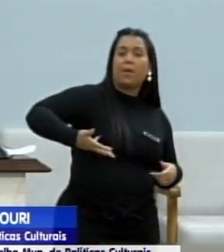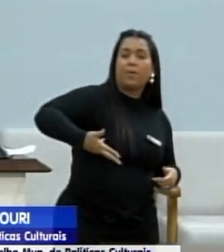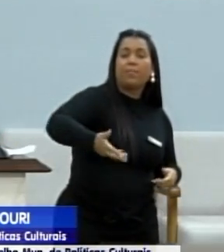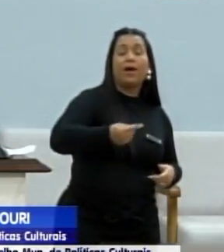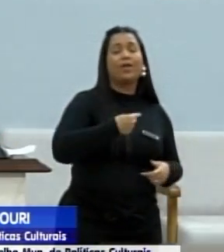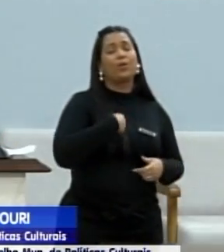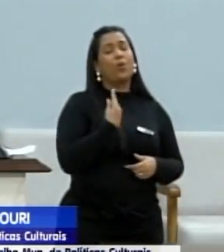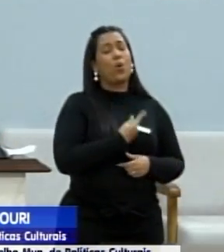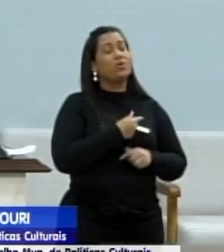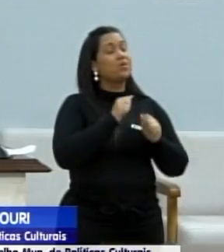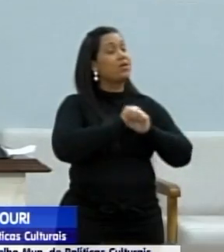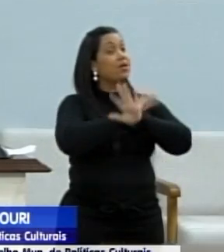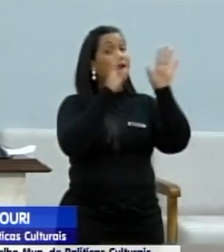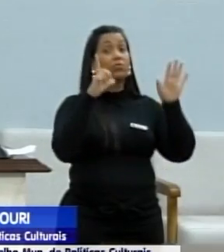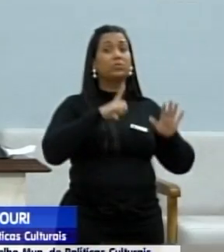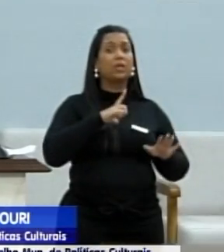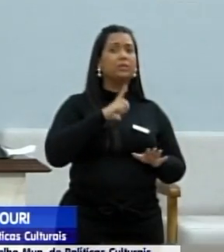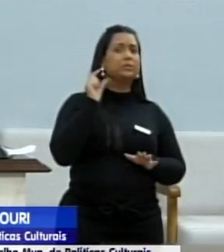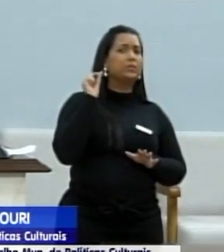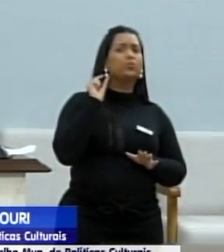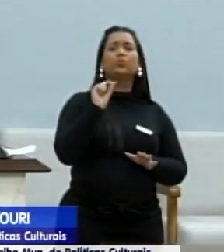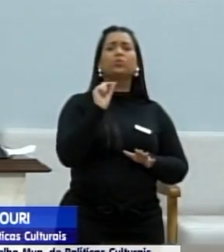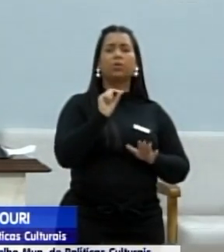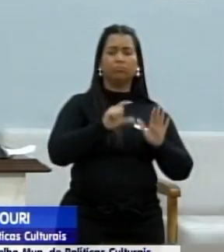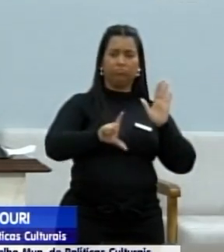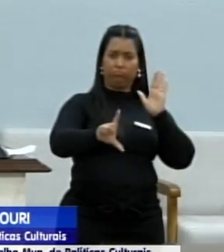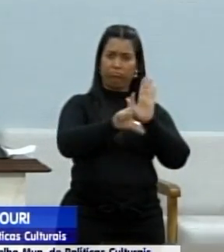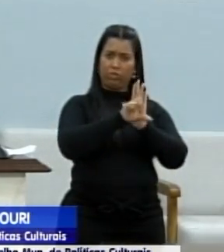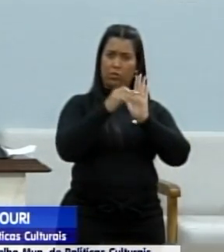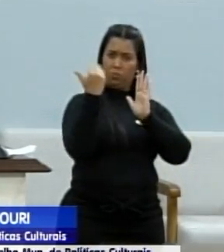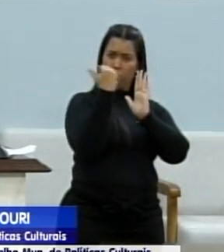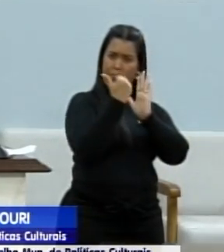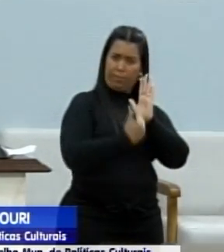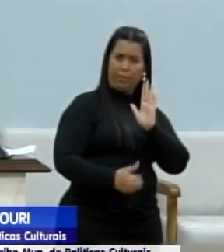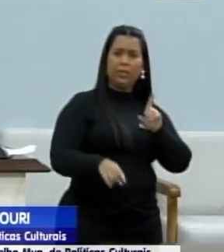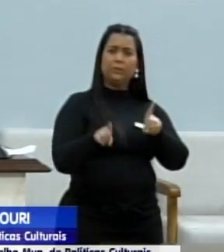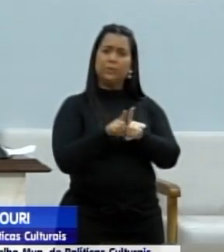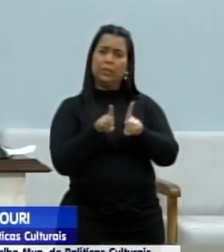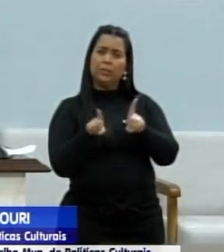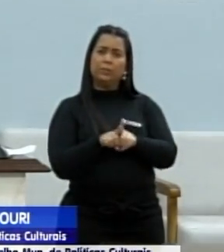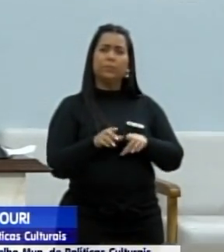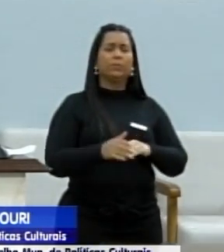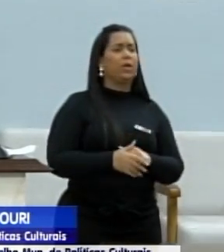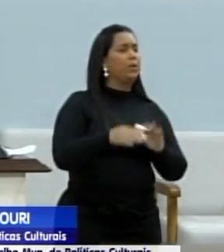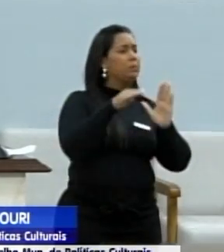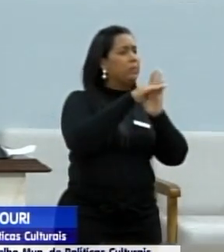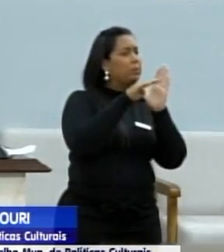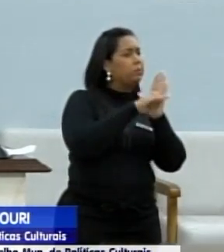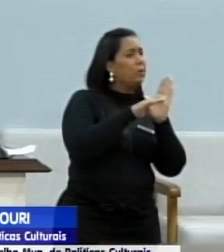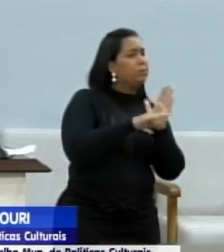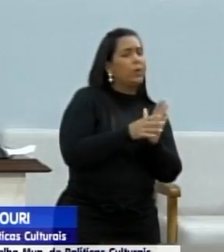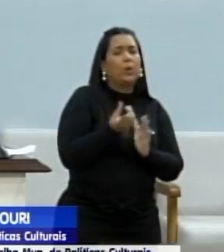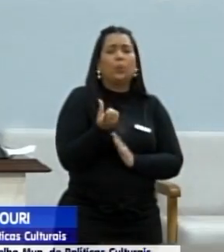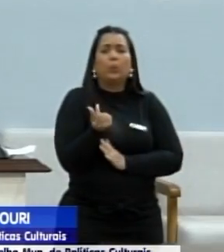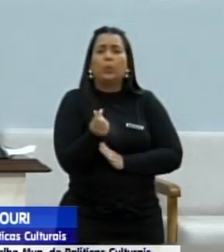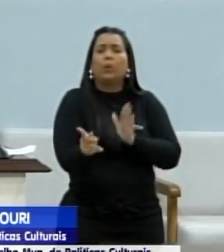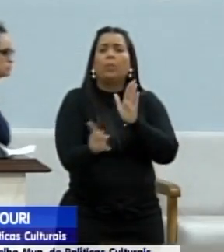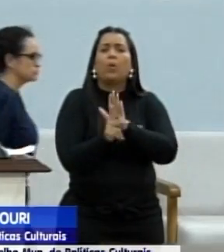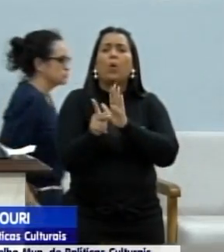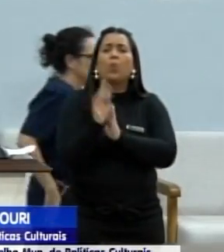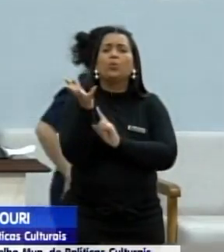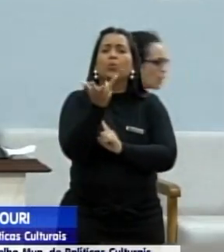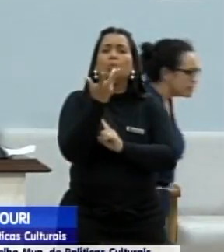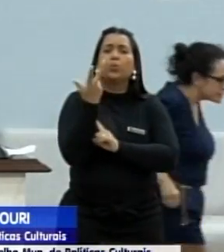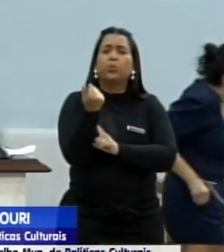muito claro, desde as criações de regimento, as questões de formulação de plano municipal, de fundo municipal de